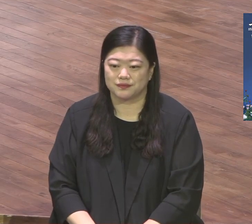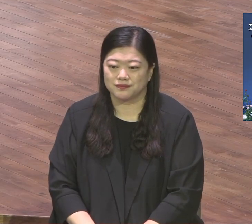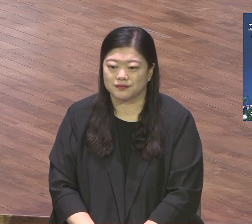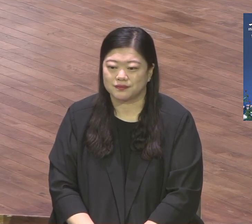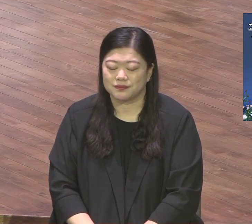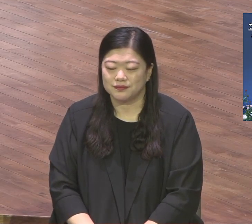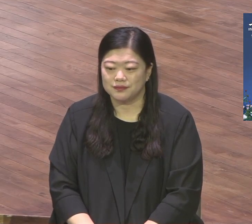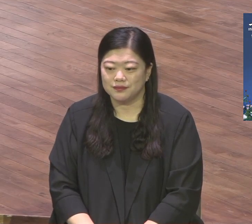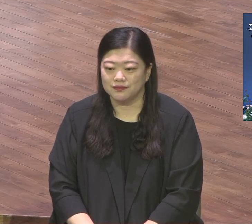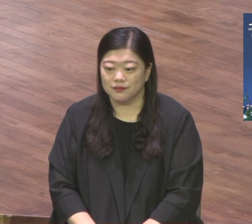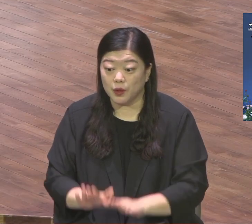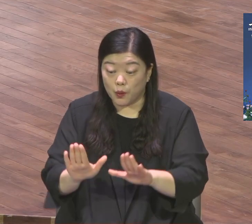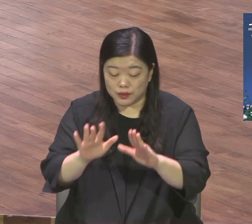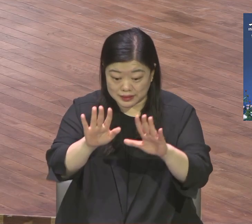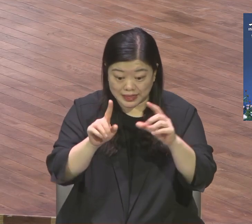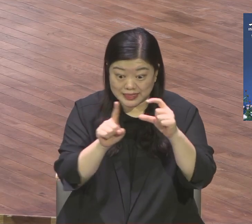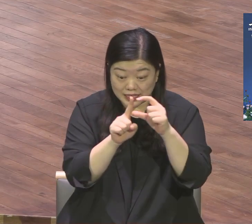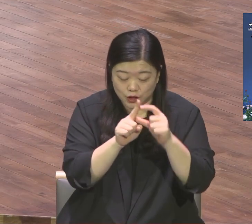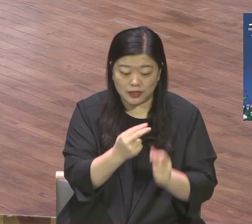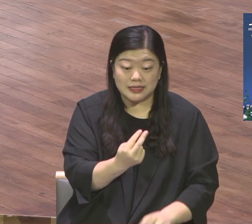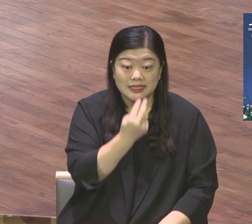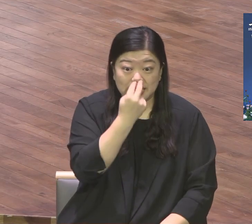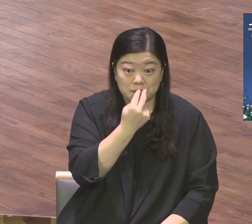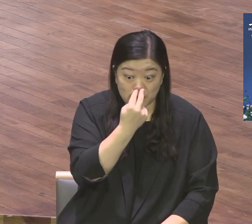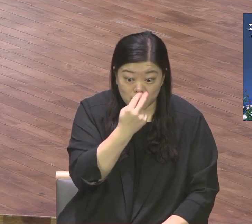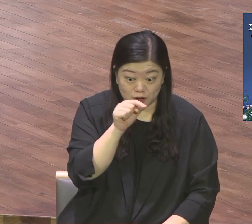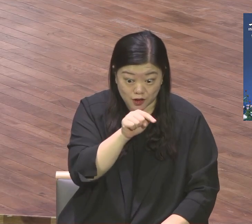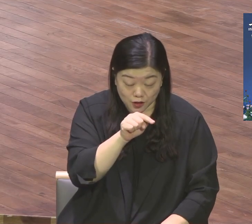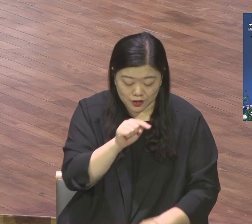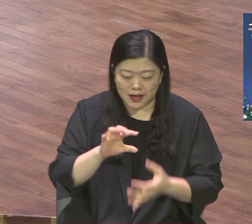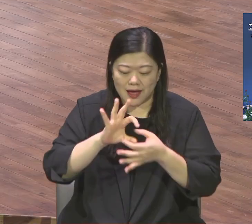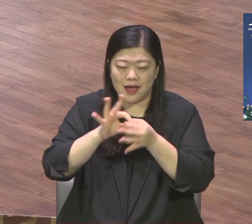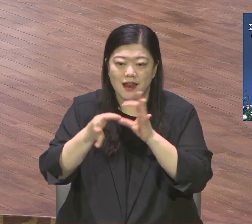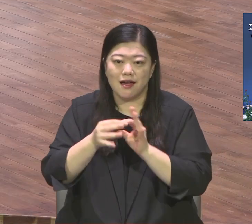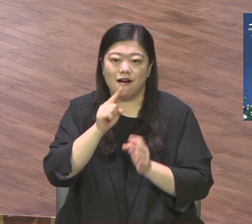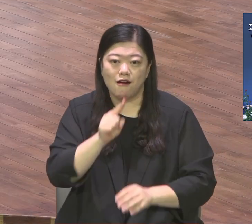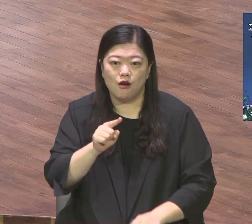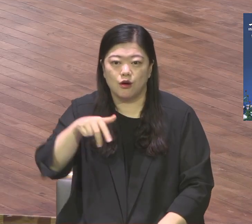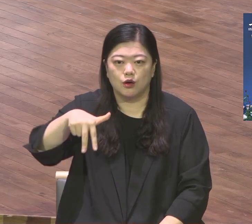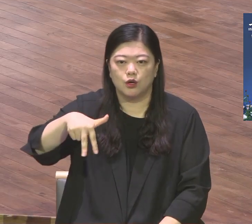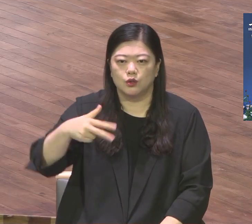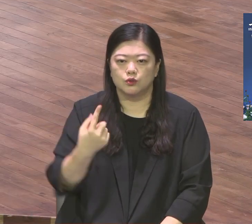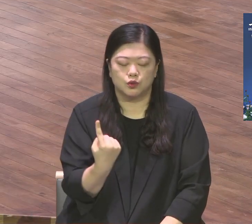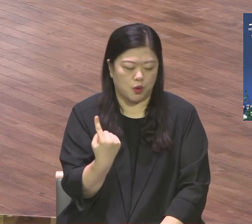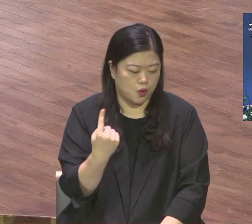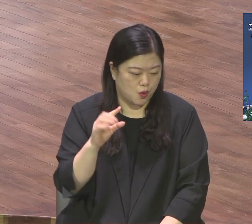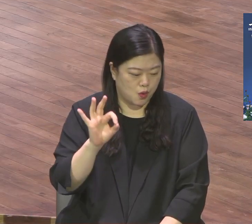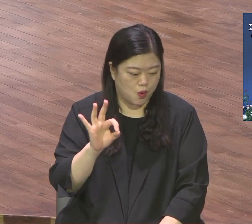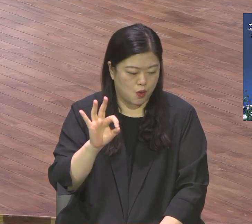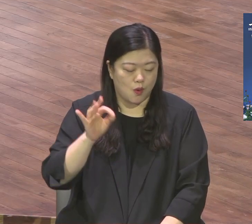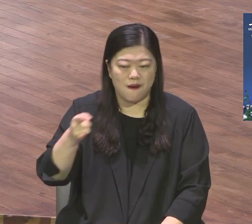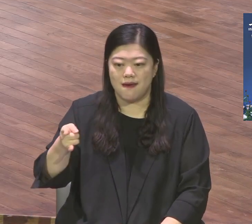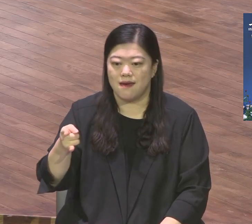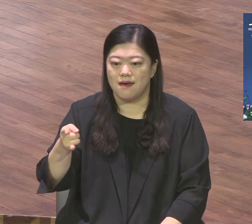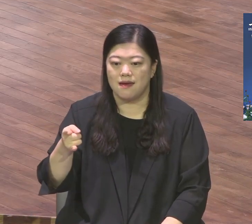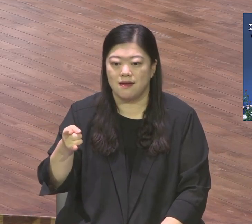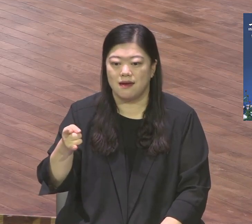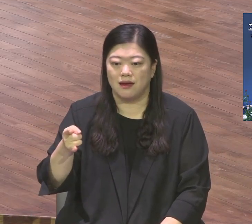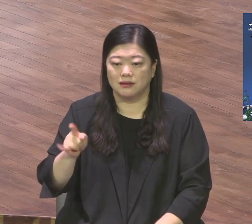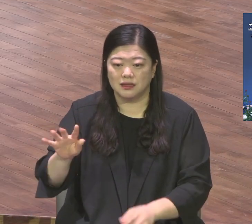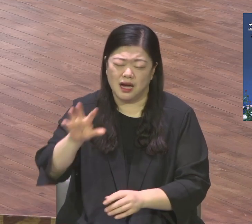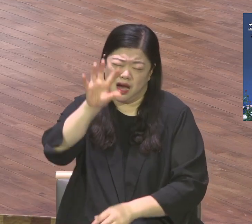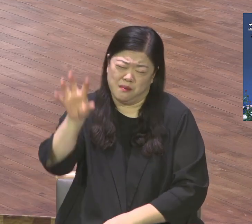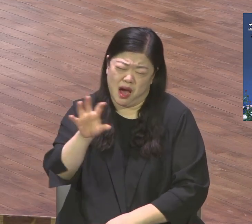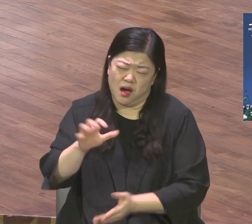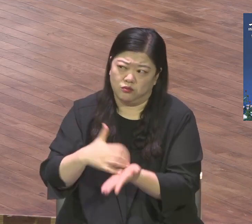본문에 나오는 생명은 헬라말로 조에라, 조에 신약 성경에 120회 이상 나옵니다.